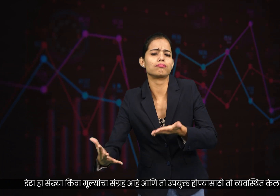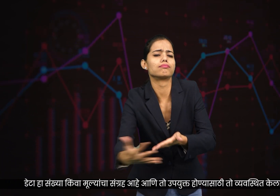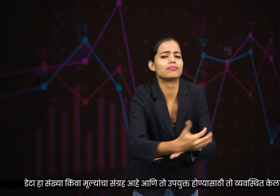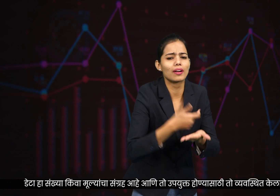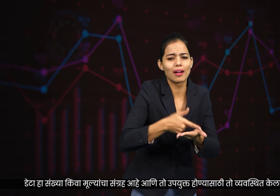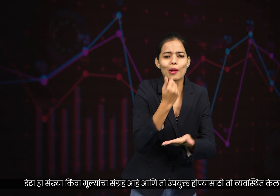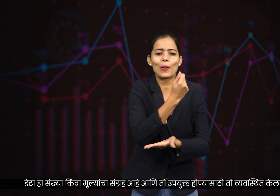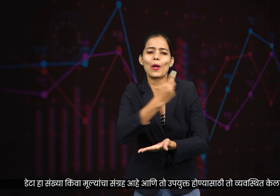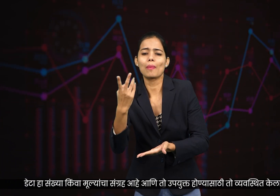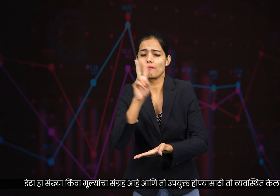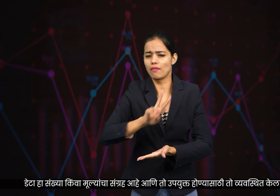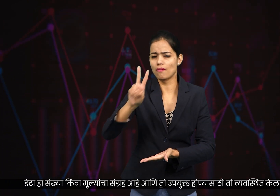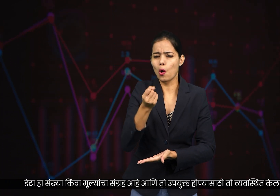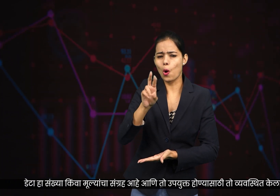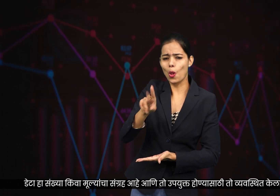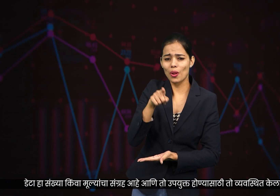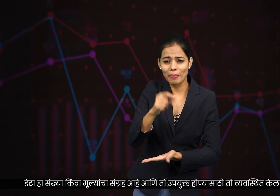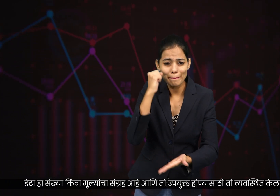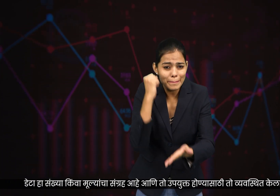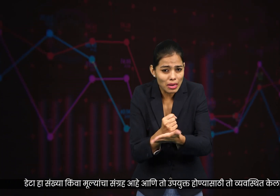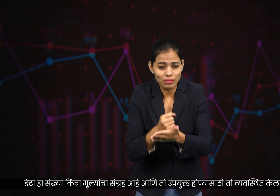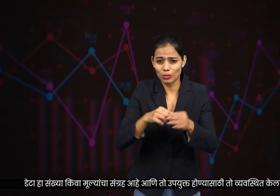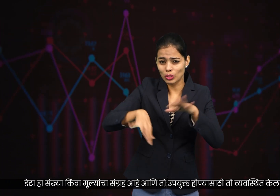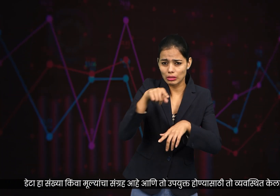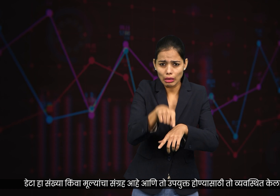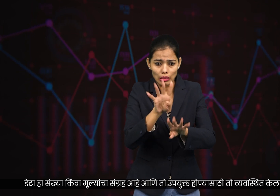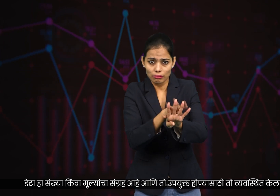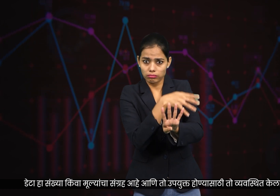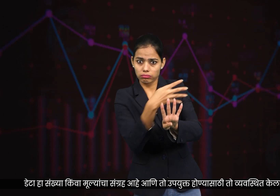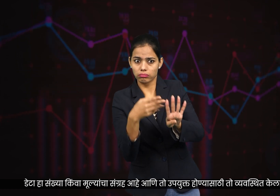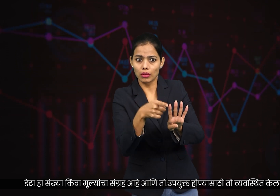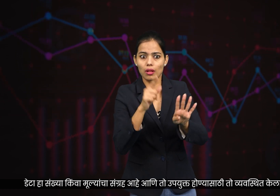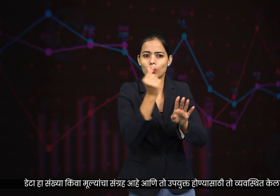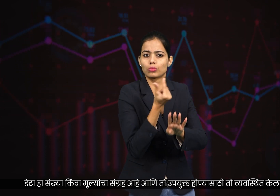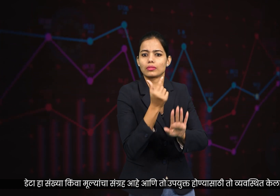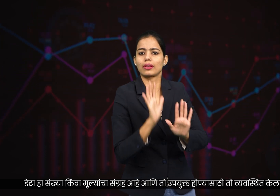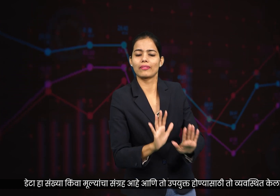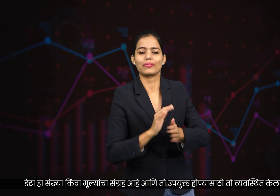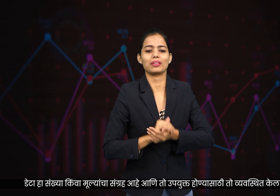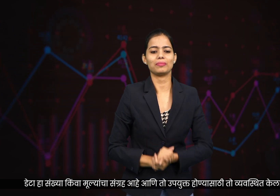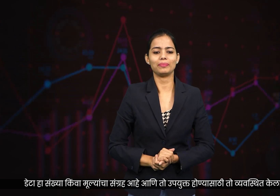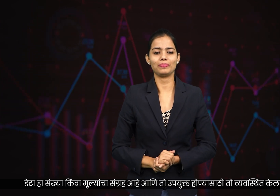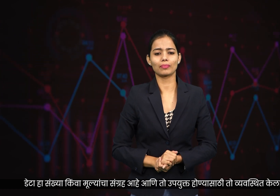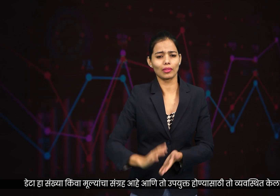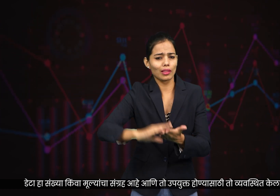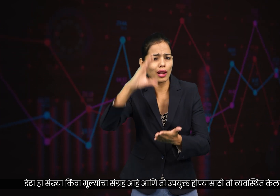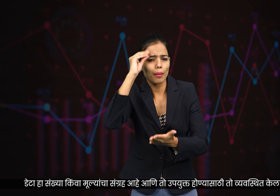डेटा हा संख्या किंवा मूल्यांचा संग्रह आहे आणि तो उपयुक्त होण्यासाठी तो व्यवस्थित केला पाहिजे।